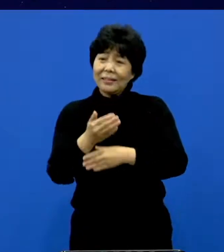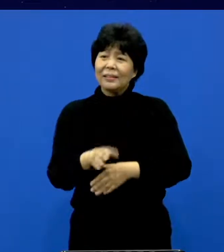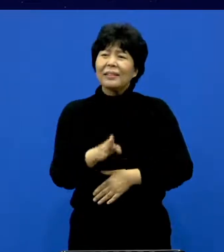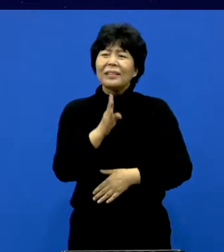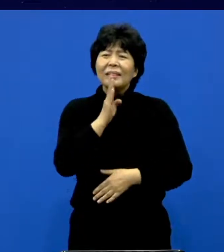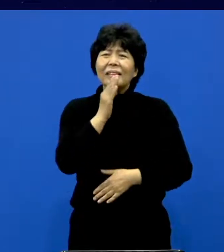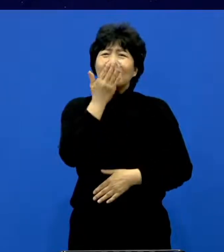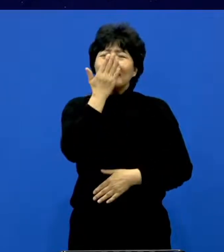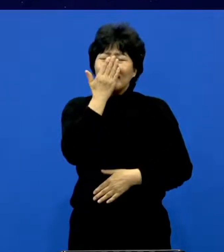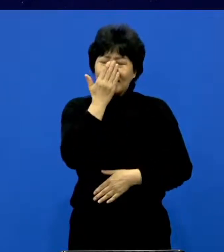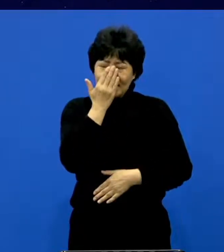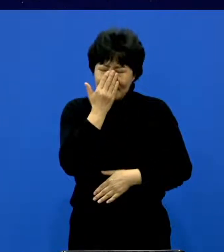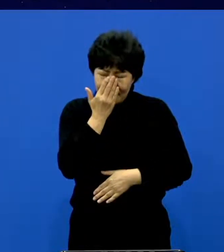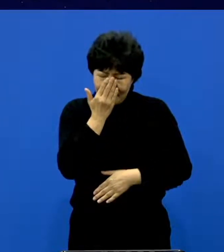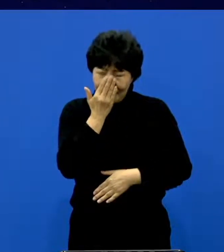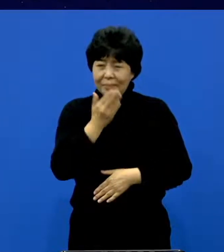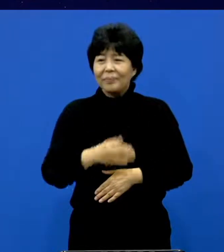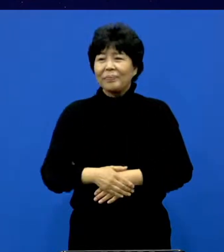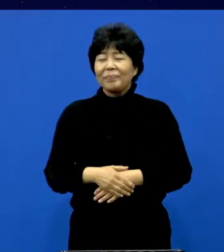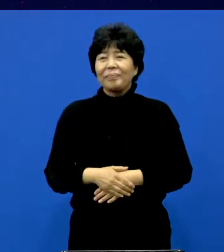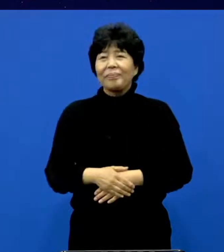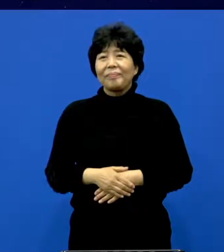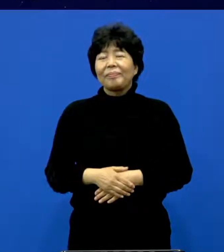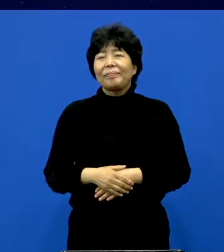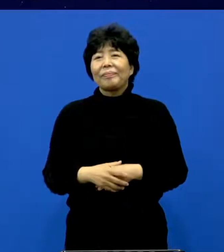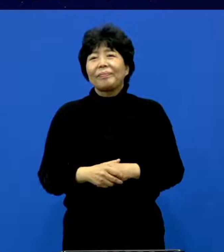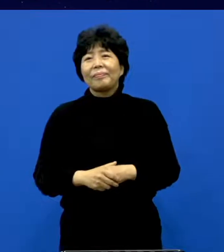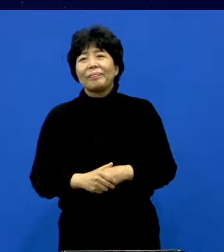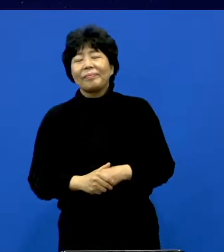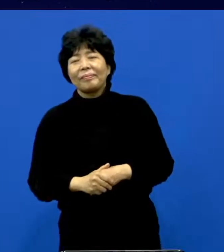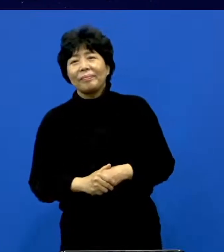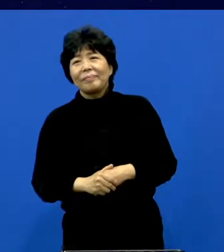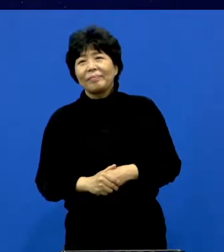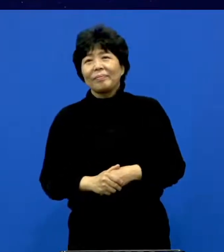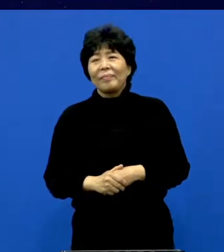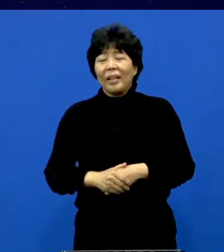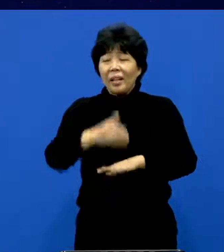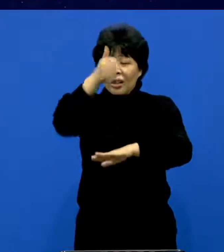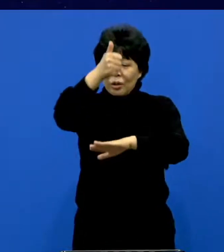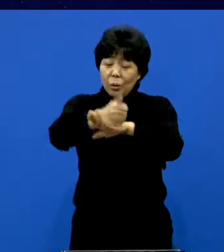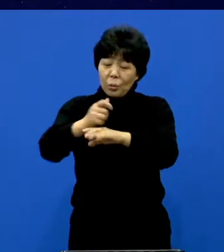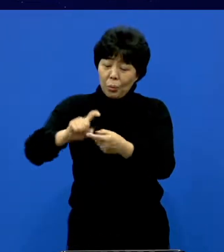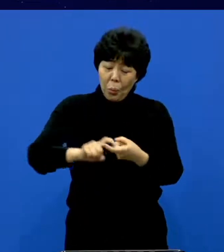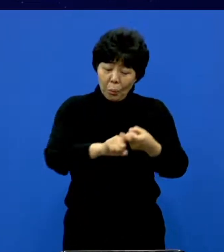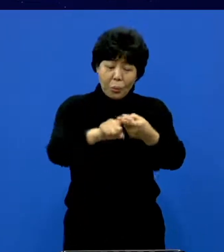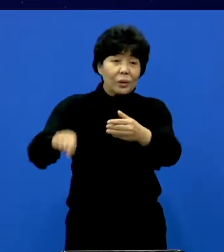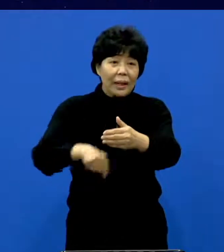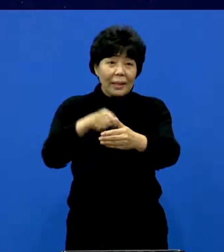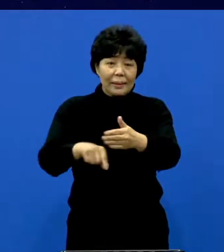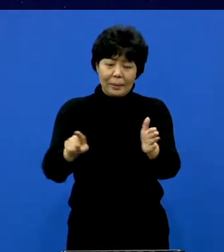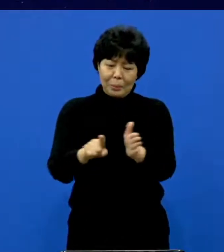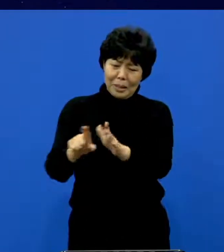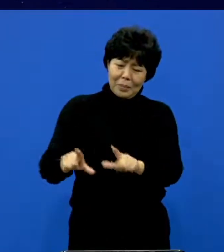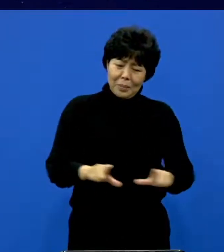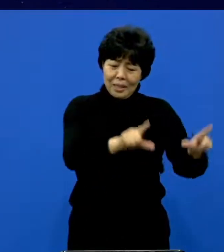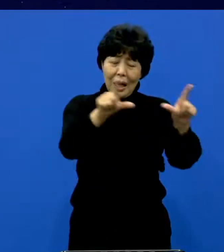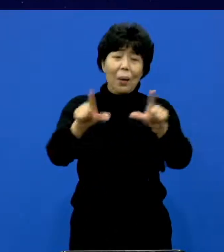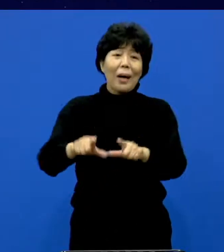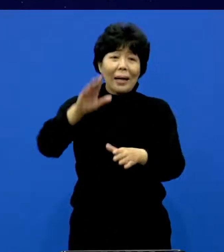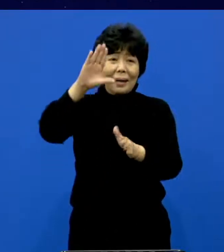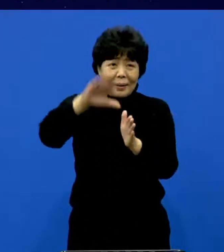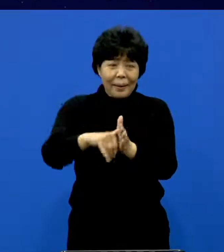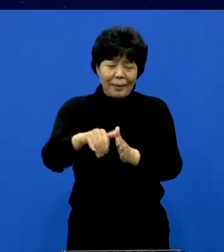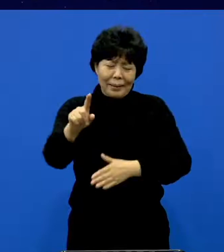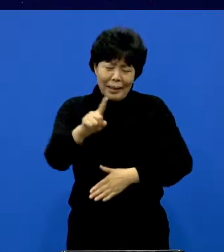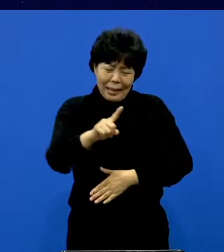자, 성숙함에 필요한 이 부분들이기도 하고, 또 이것이 결국 공동체 안의 신앙생활을 할 때 가장 필요한